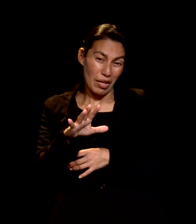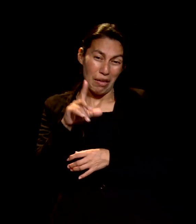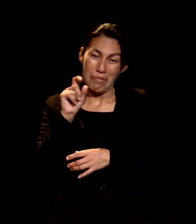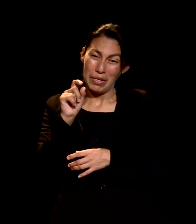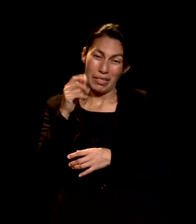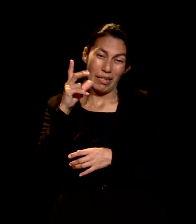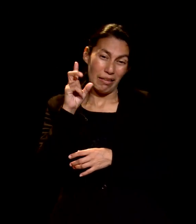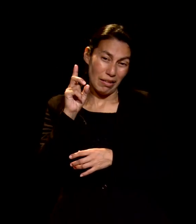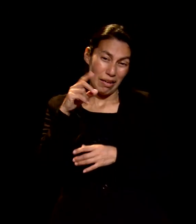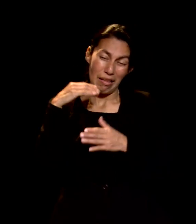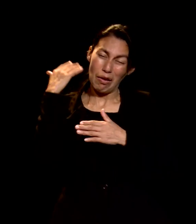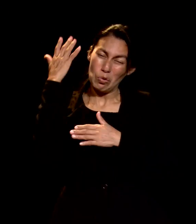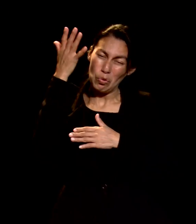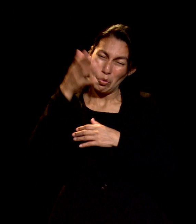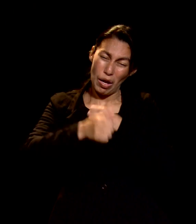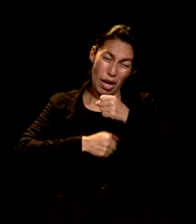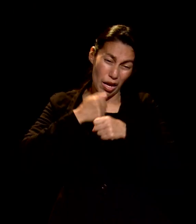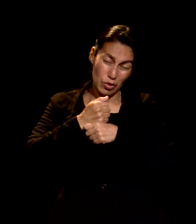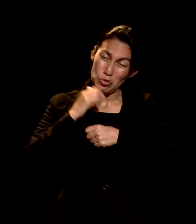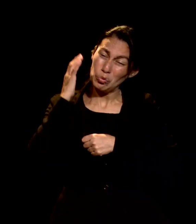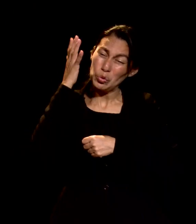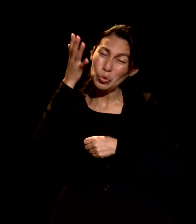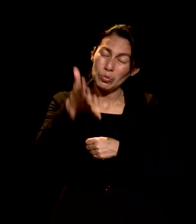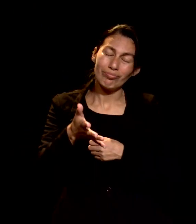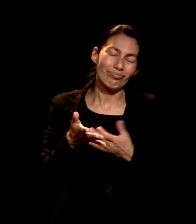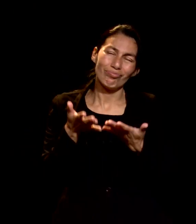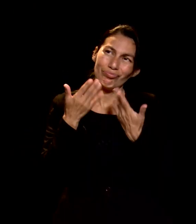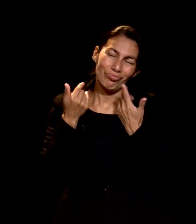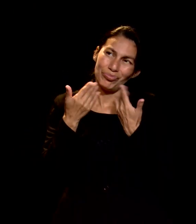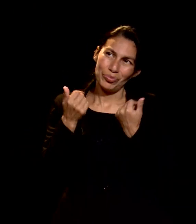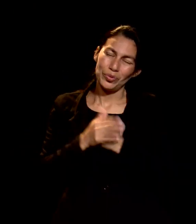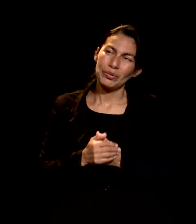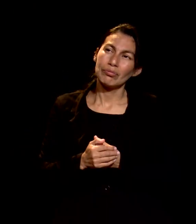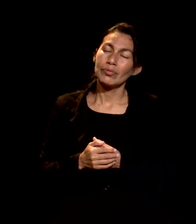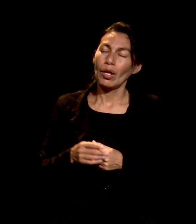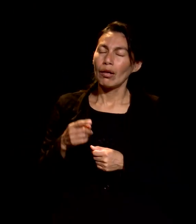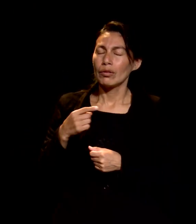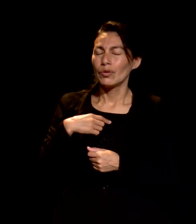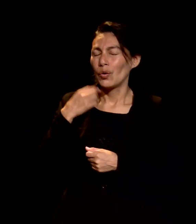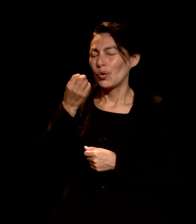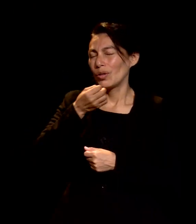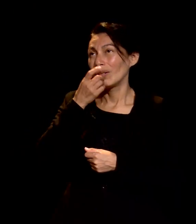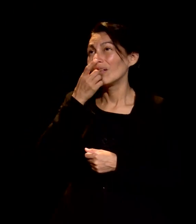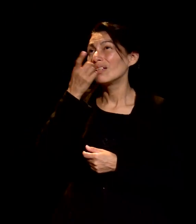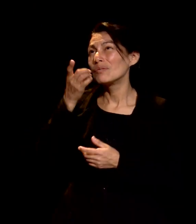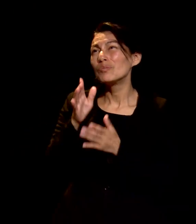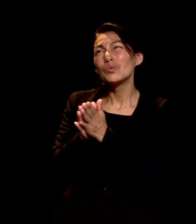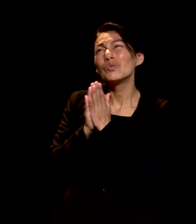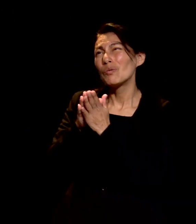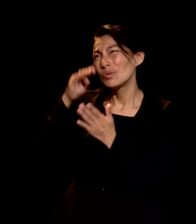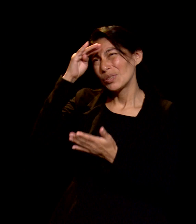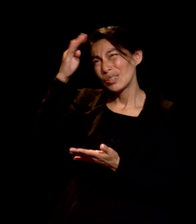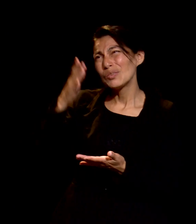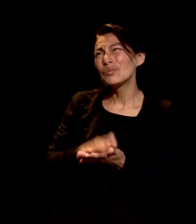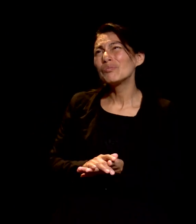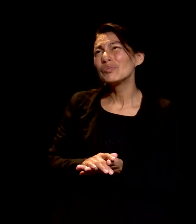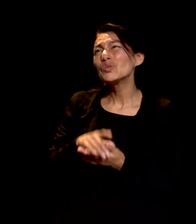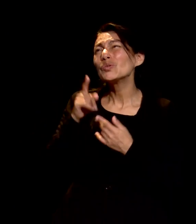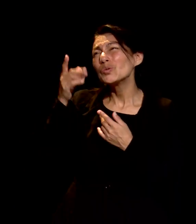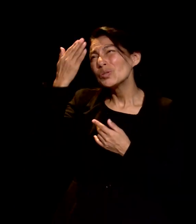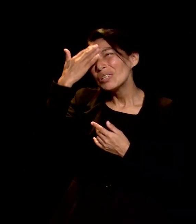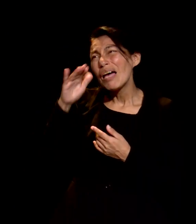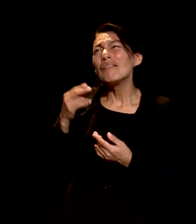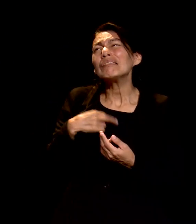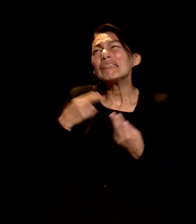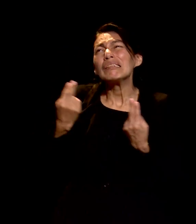20, 30 años más adelante le dije al señor señor pues yo sé que tú puedes ayudarme en esta